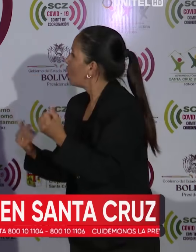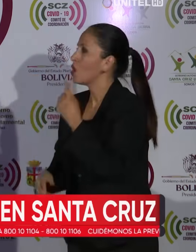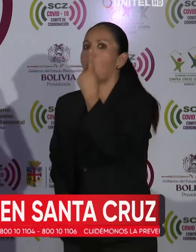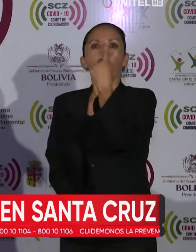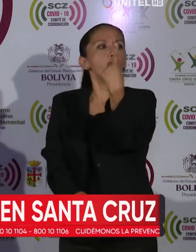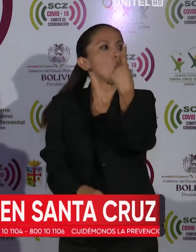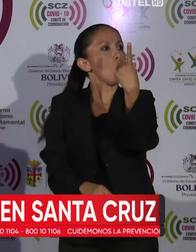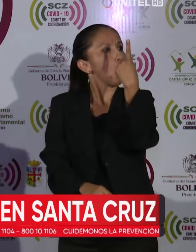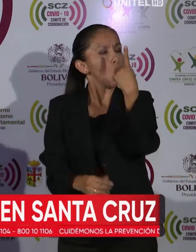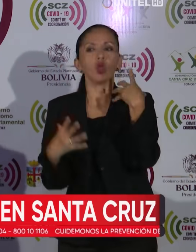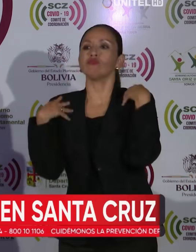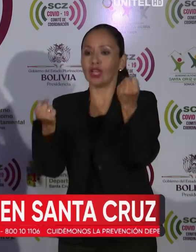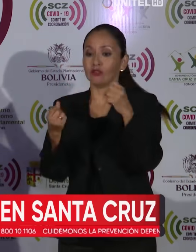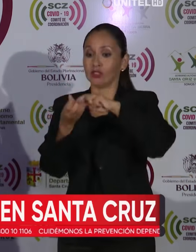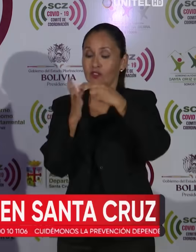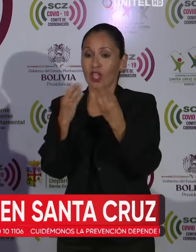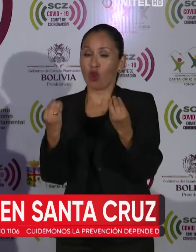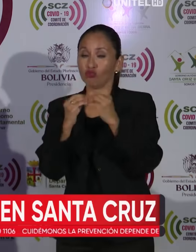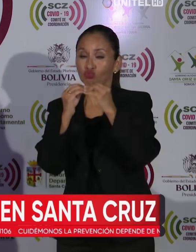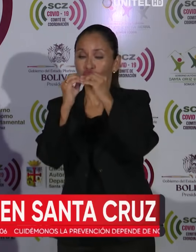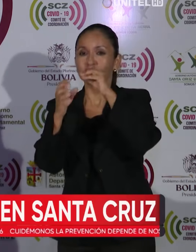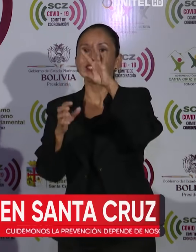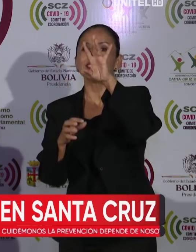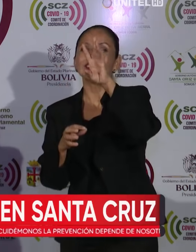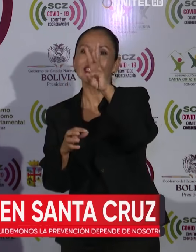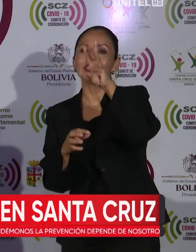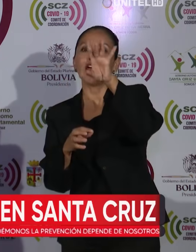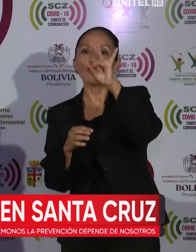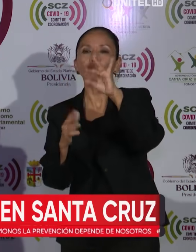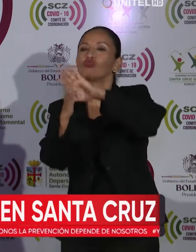un recuperado, con los que suman 68 los recuperados.